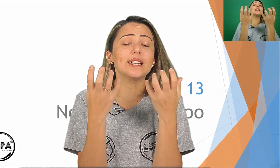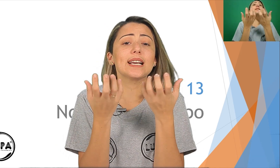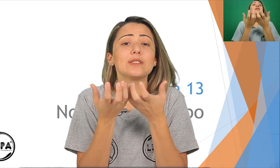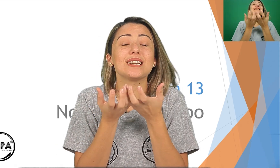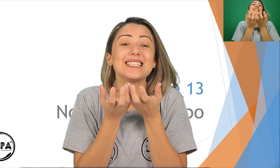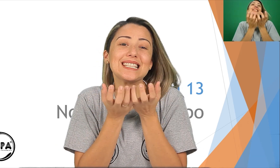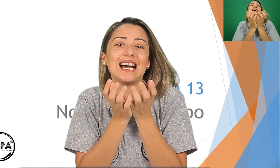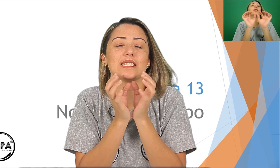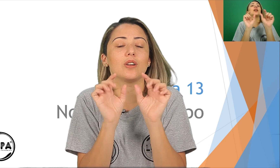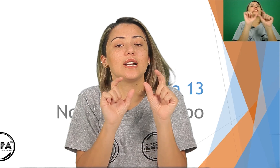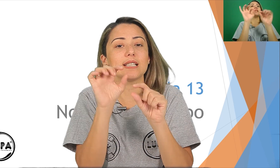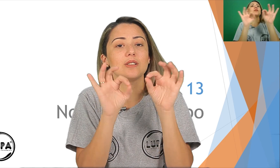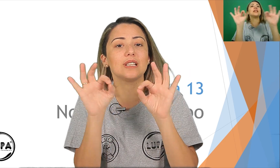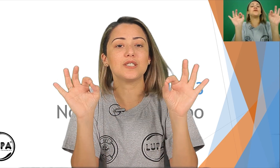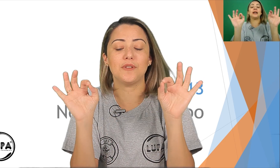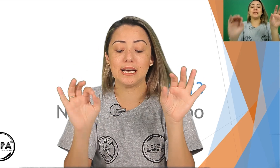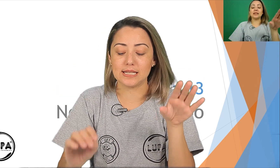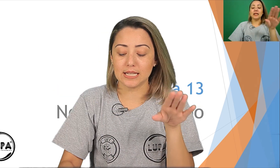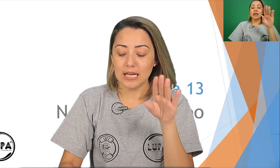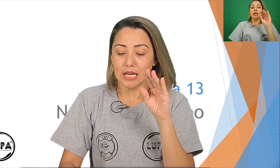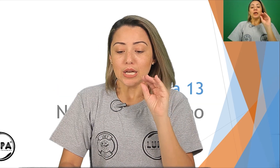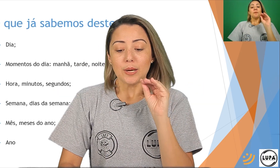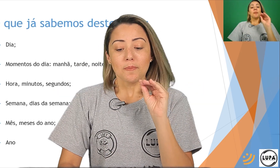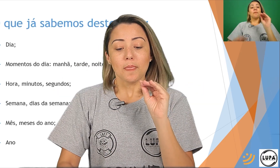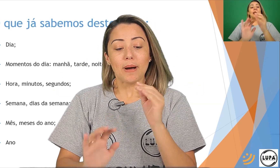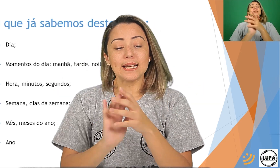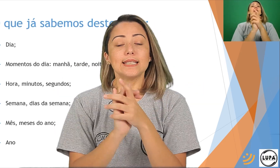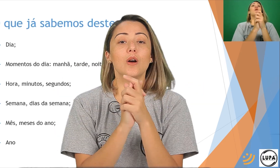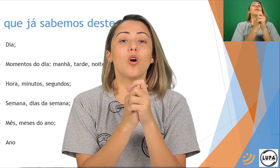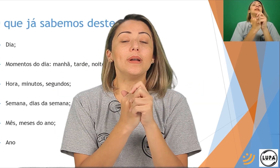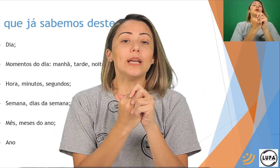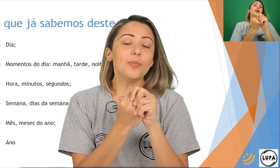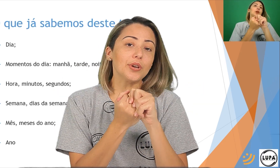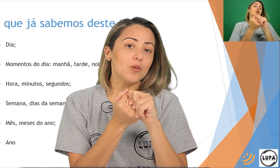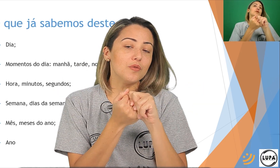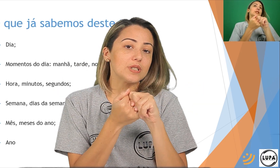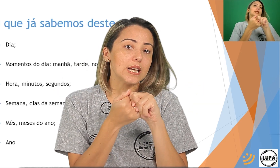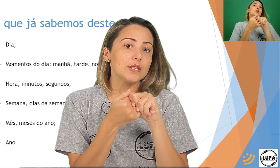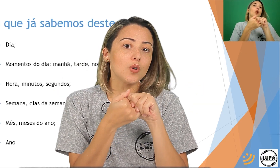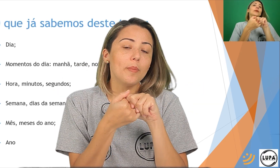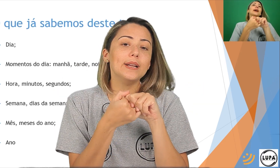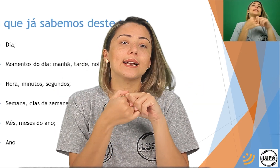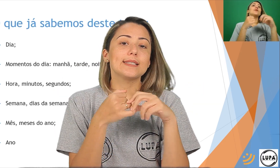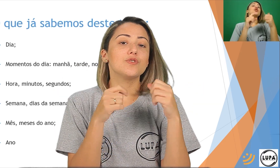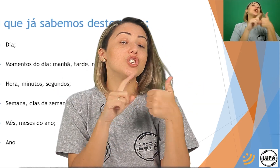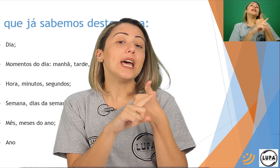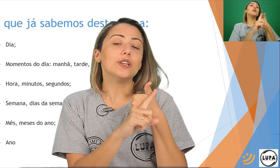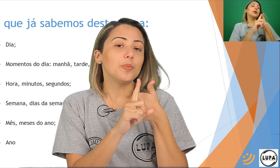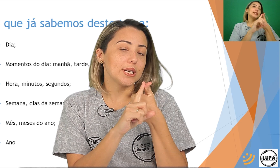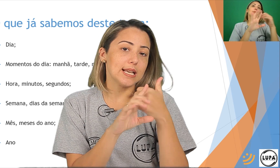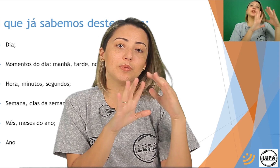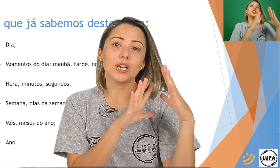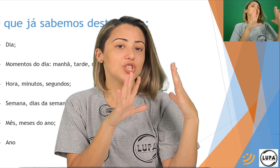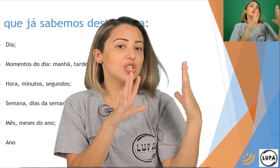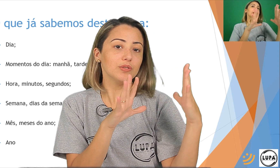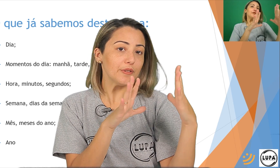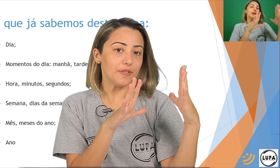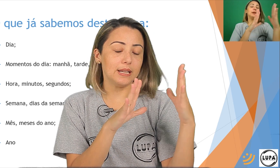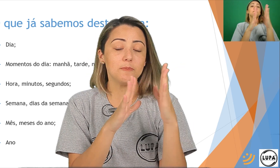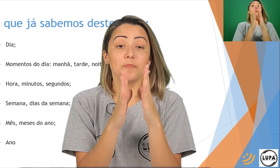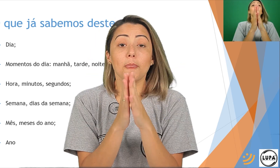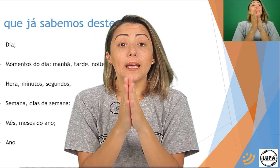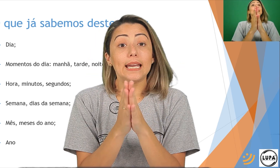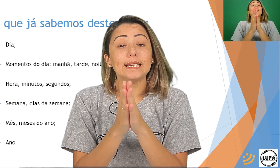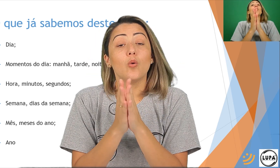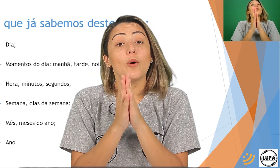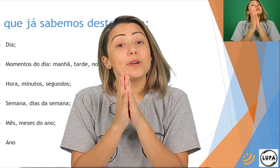não entrou ainda na questão da sintaxe, da organização das frases. Mas eu comentei um pouquinho com vocês sobre a questão de gênero, por exemplo, que a gente não